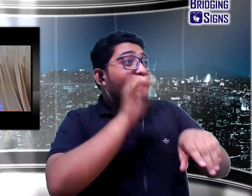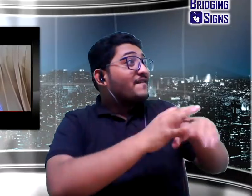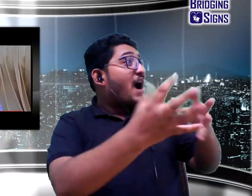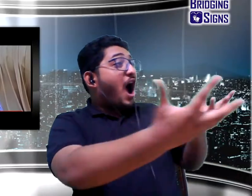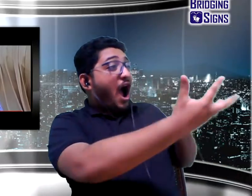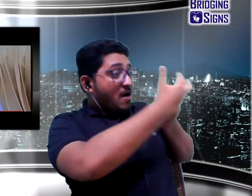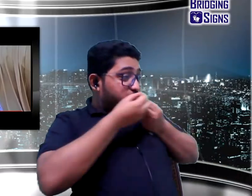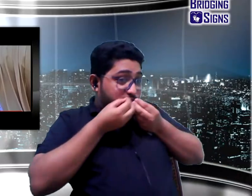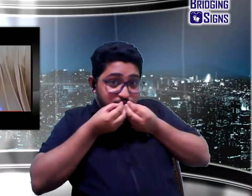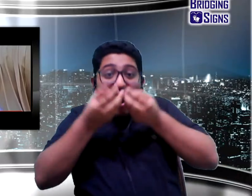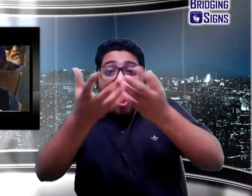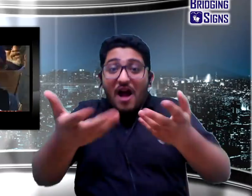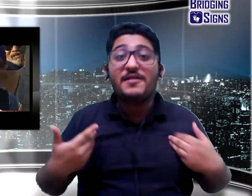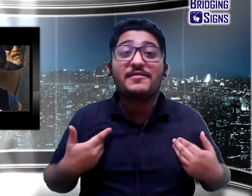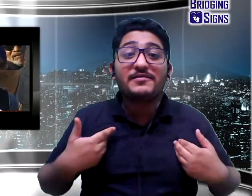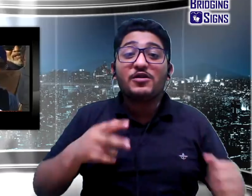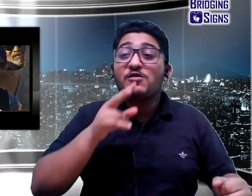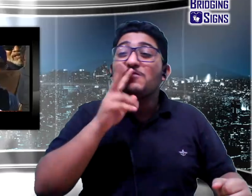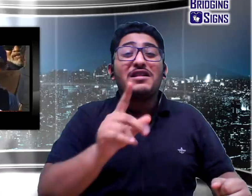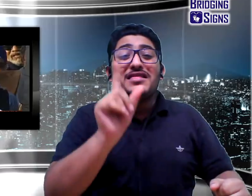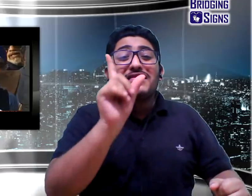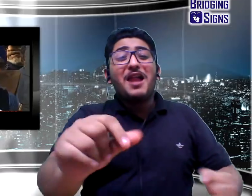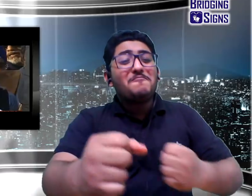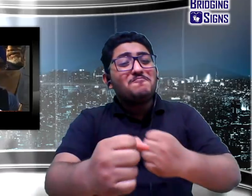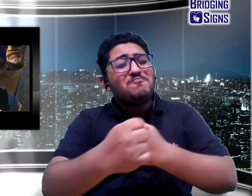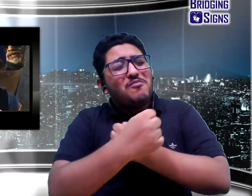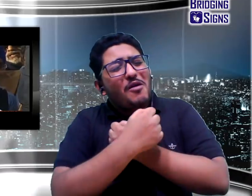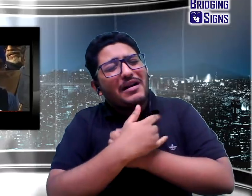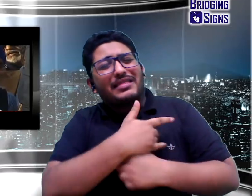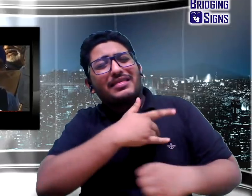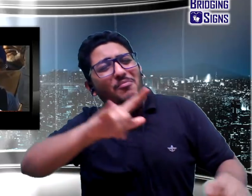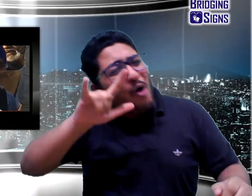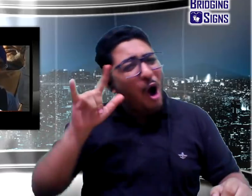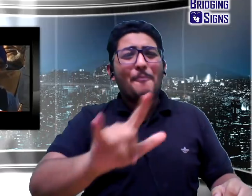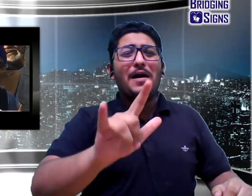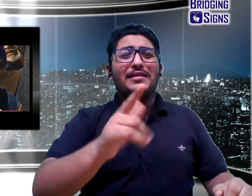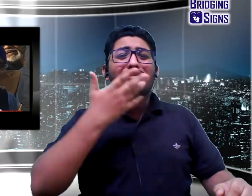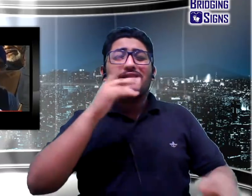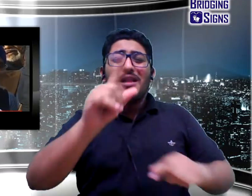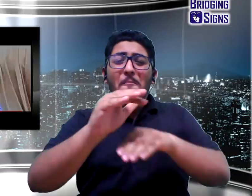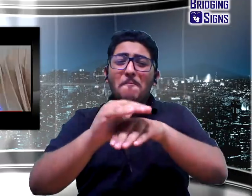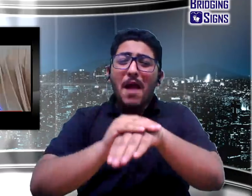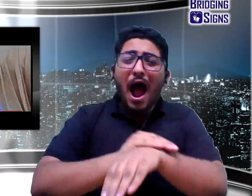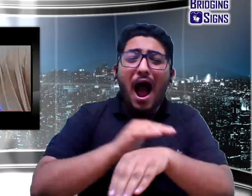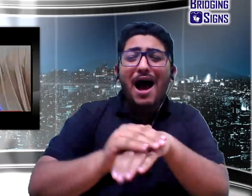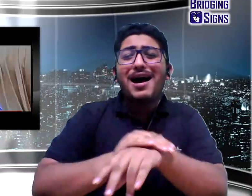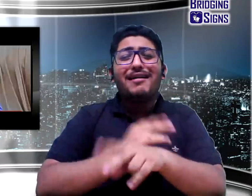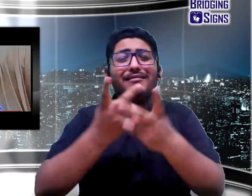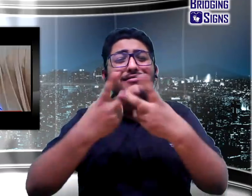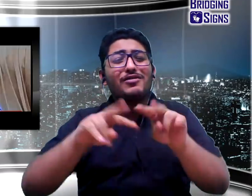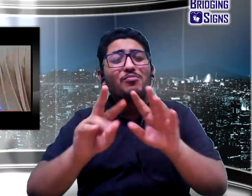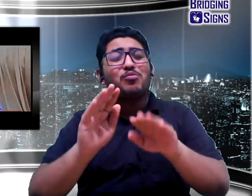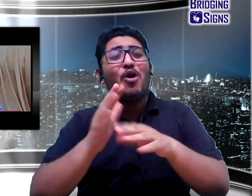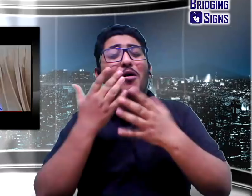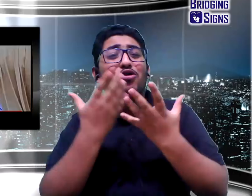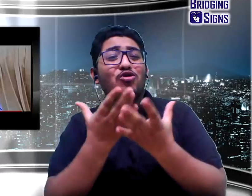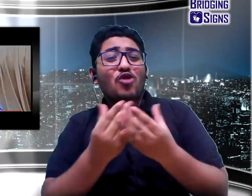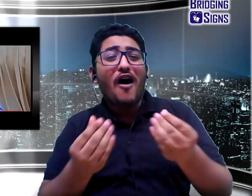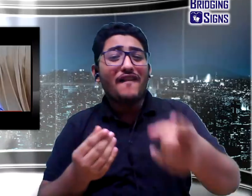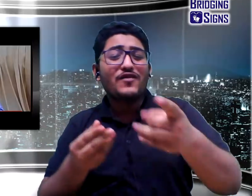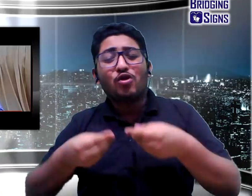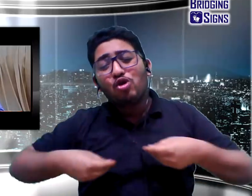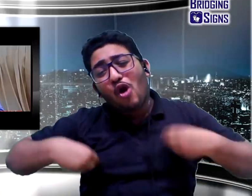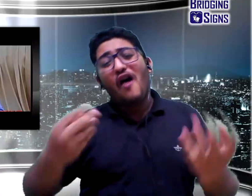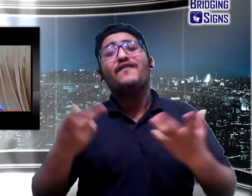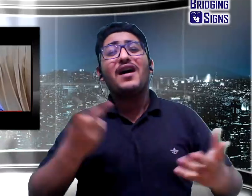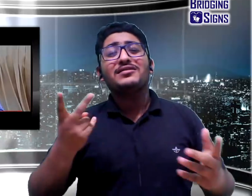की कहंदे आ, वो तेरी मुहब्बत तेरी मुरव्वत तेरे प्यार दे तोहफे बदले